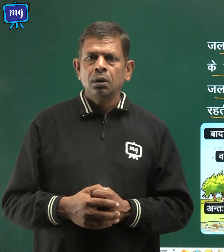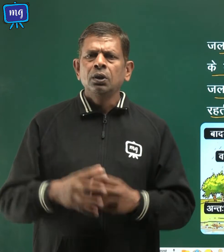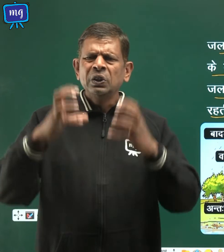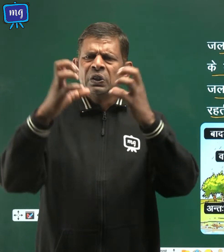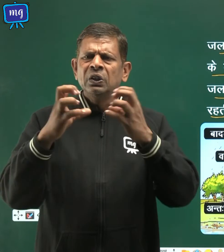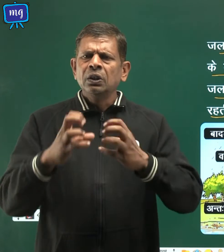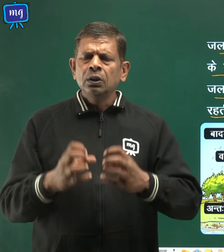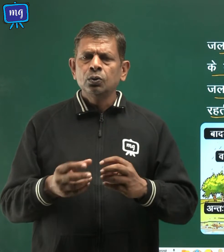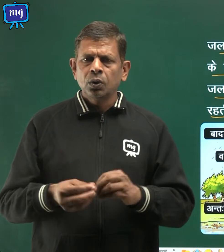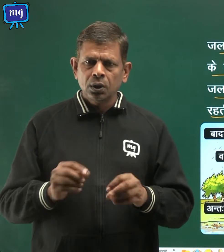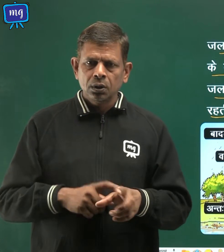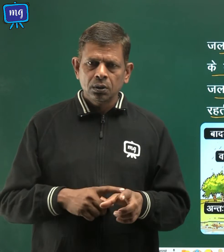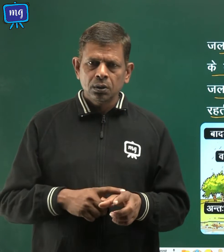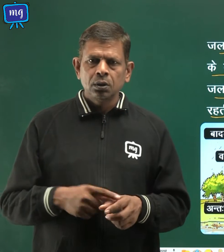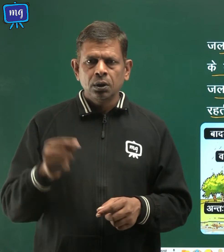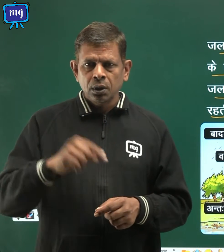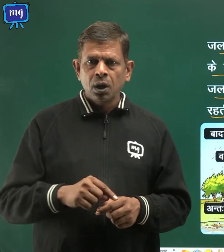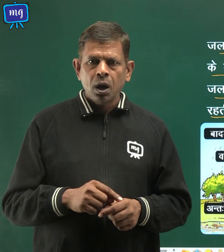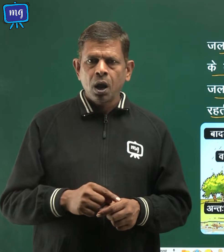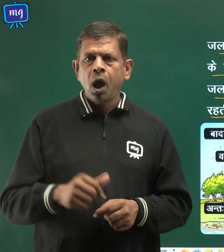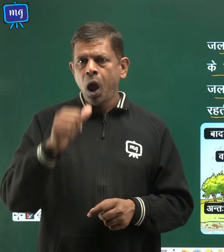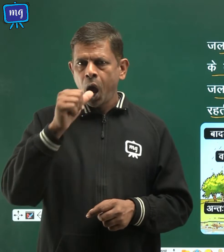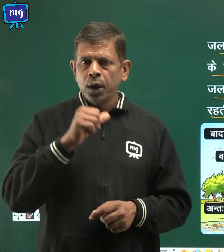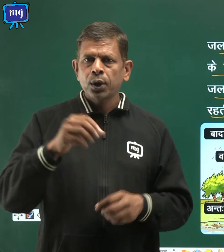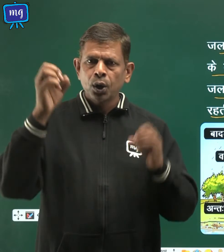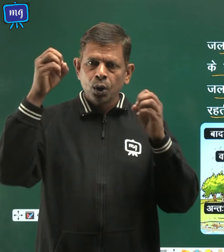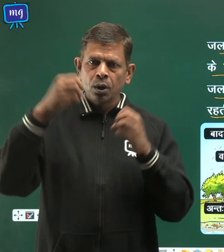संघनन द्वारा ये पानी की बूंदें